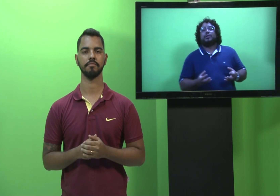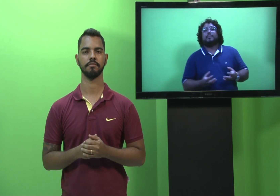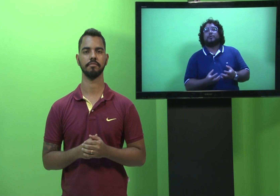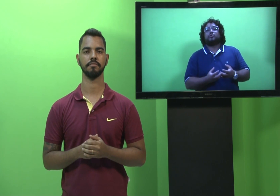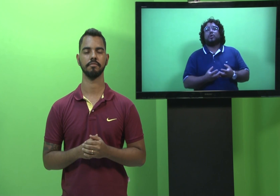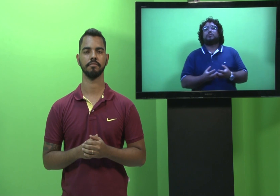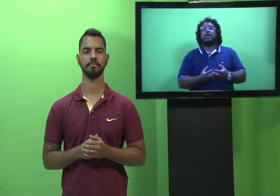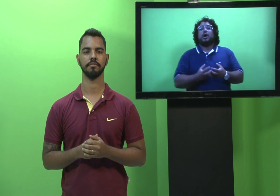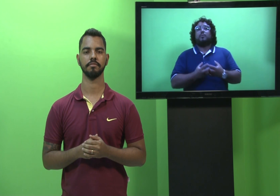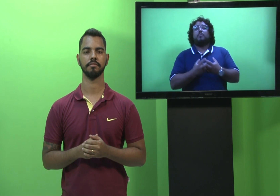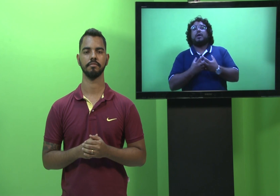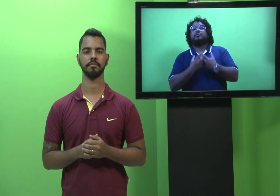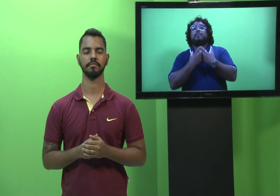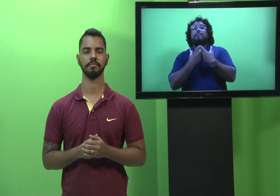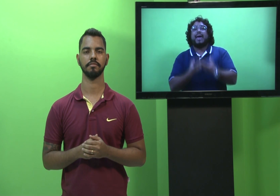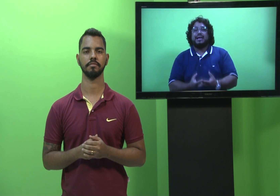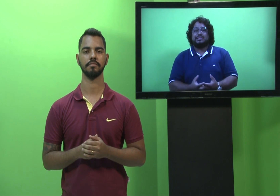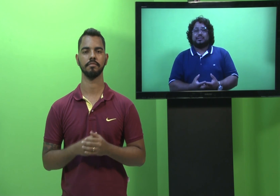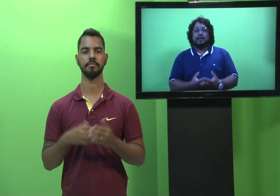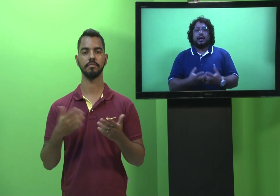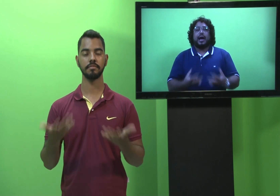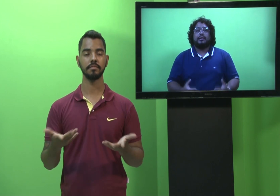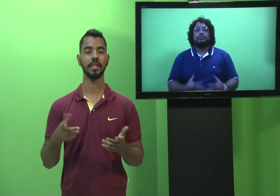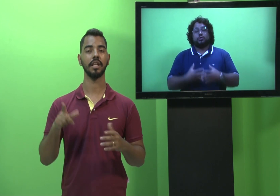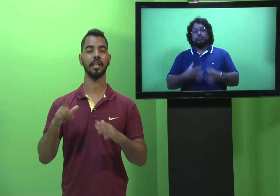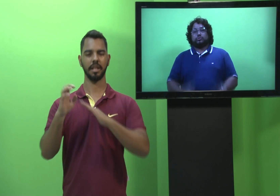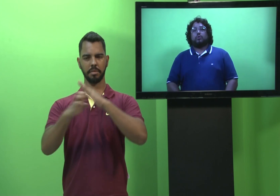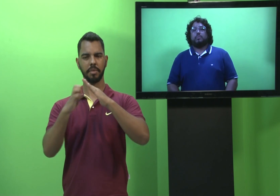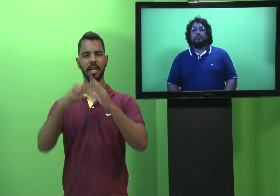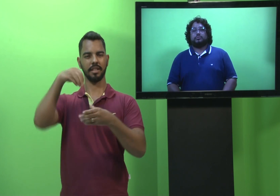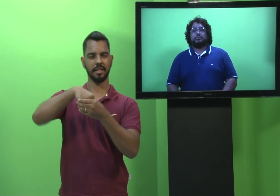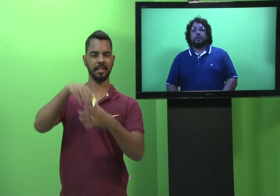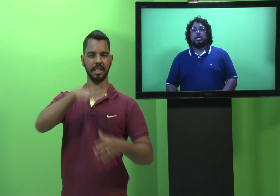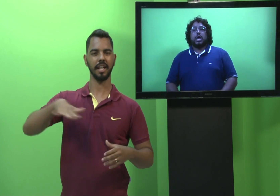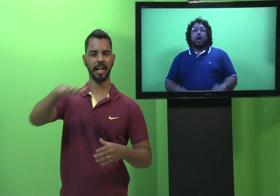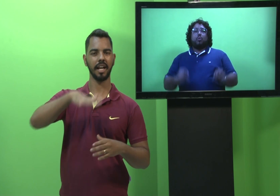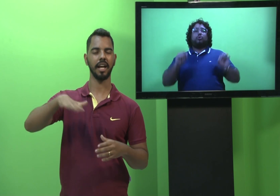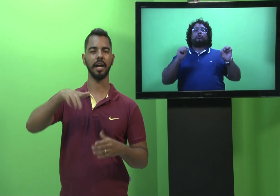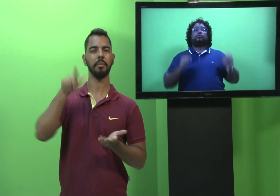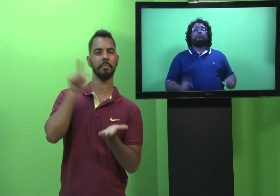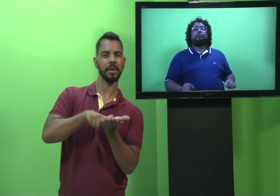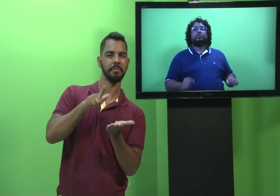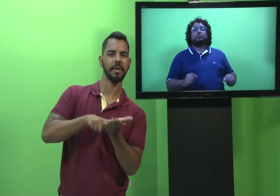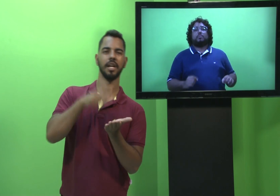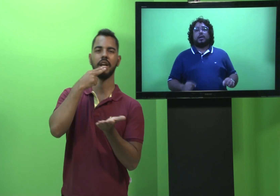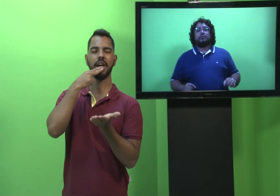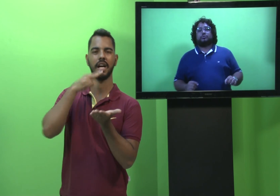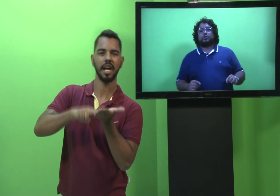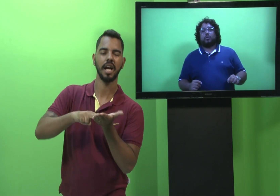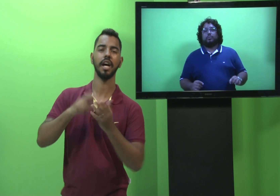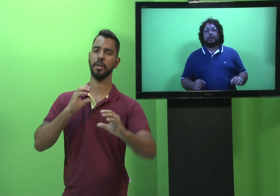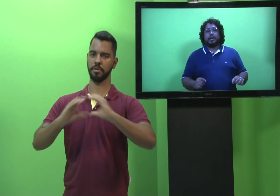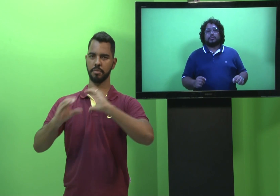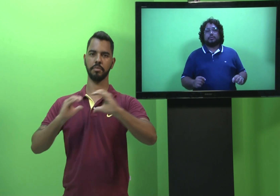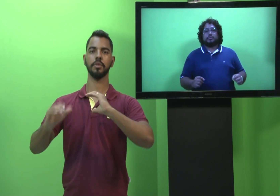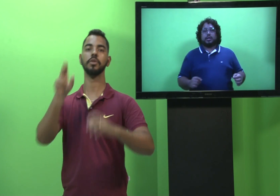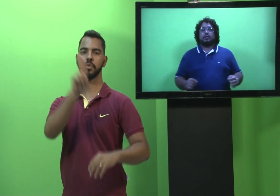entre pessoas por meio de papéis, cartas e outros documentos. É o conjunto de instrumentos de comunicação